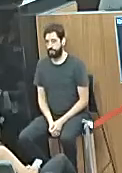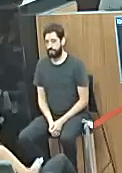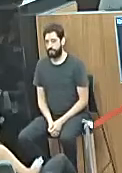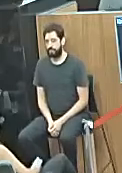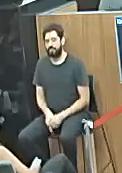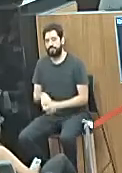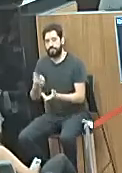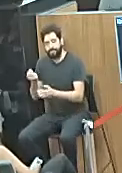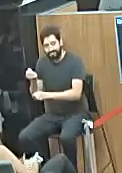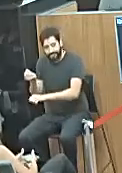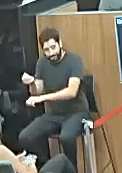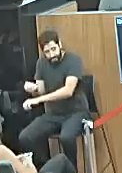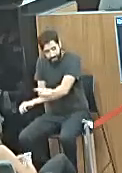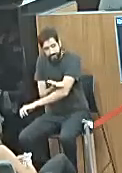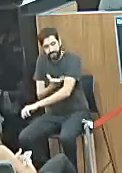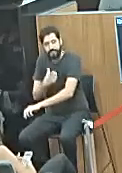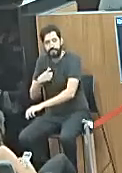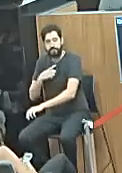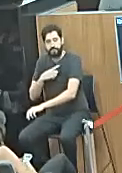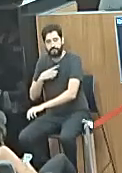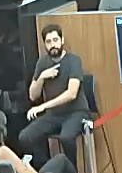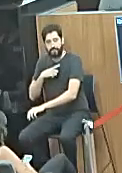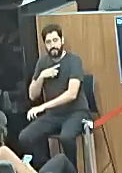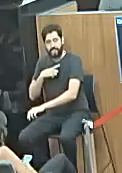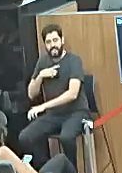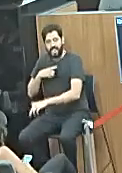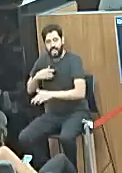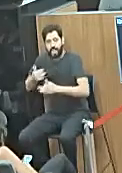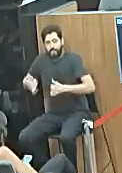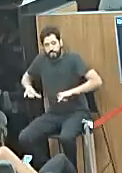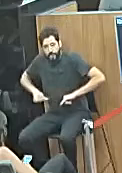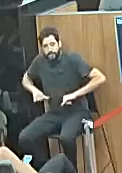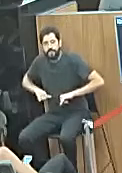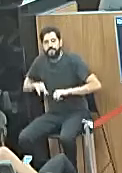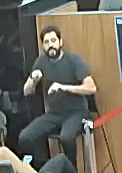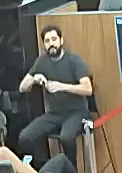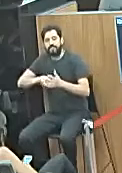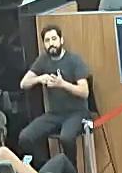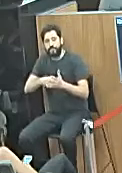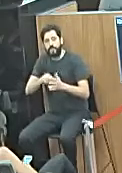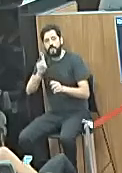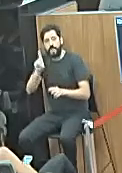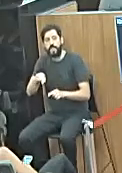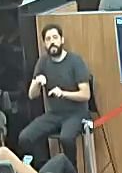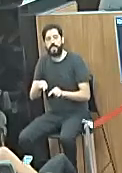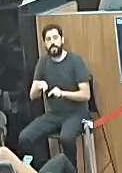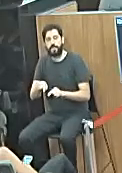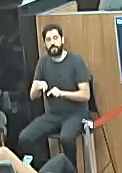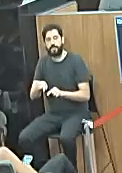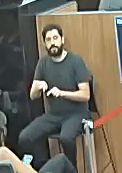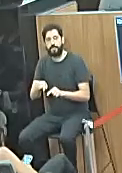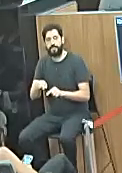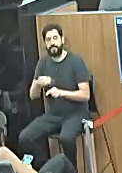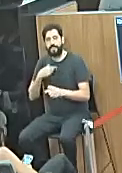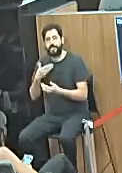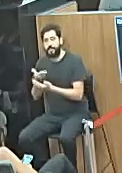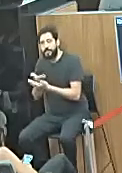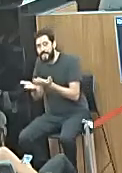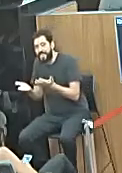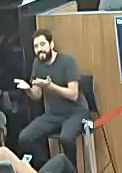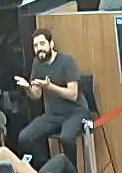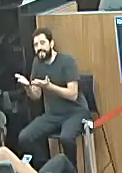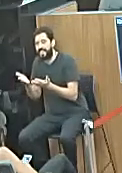sensibilidade e sabe o que ocorreu ea dor do que era e do que é ter perdido um parente